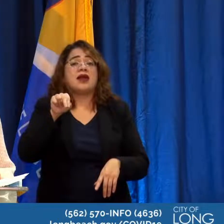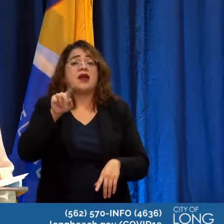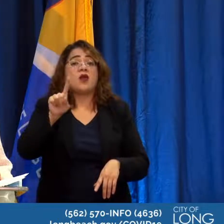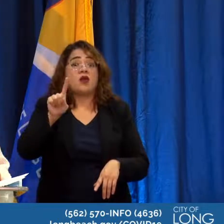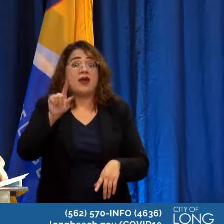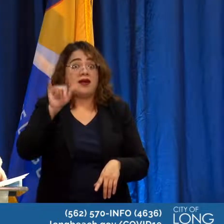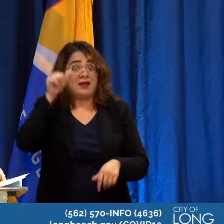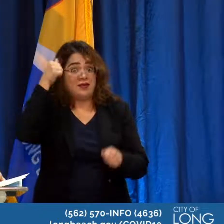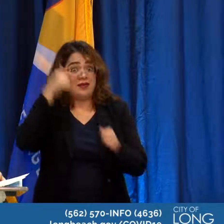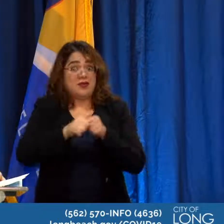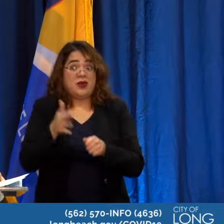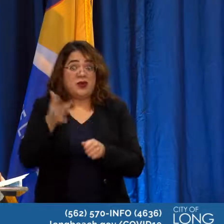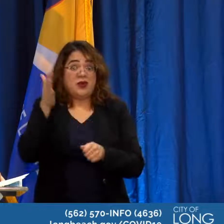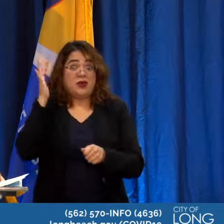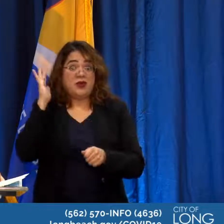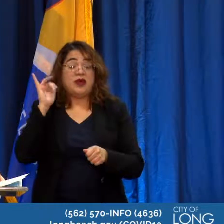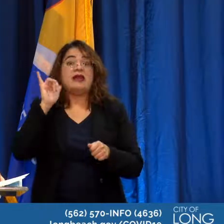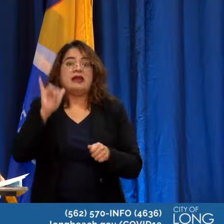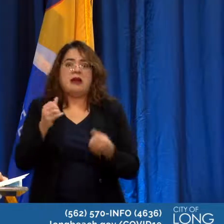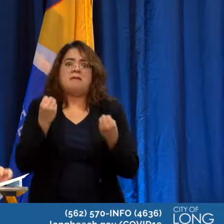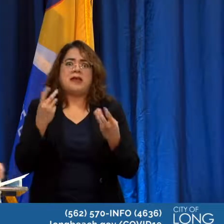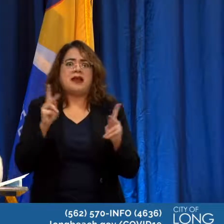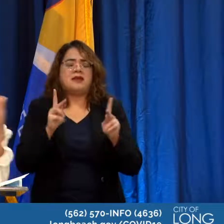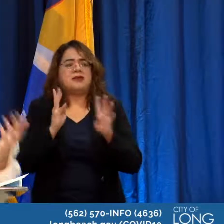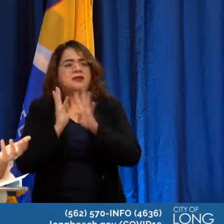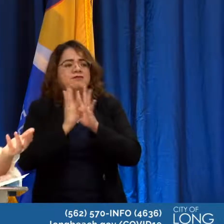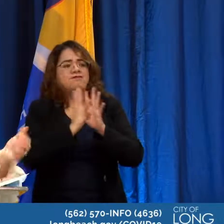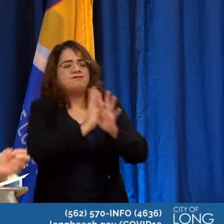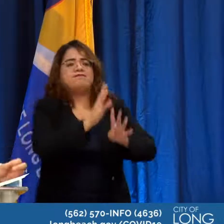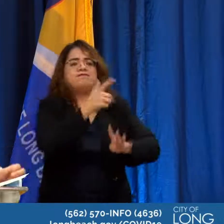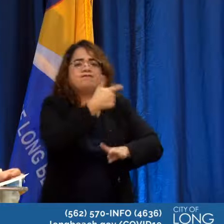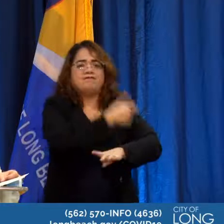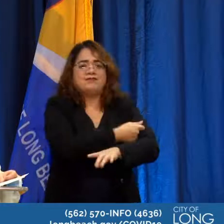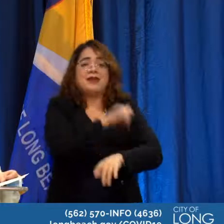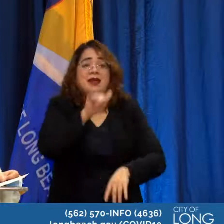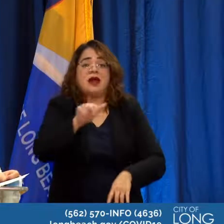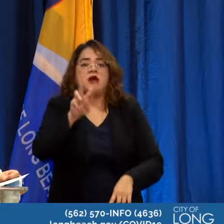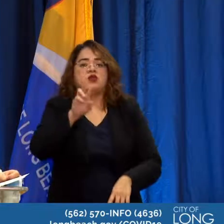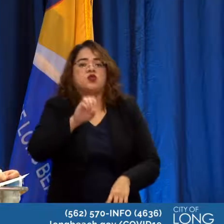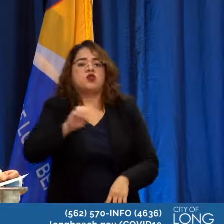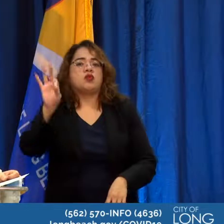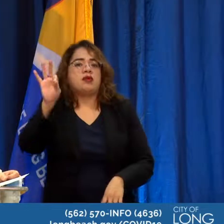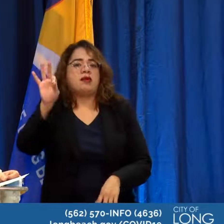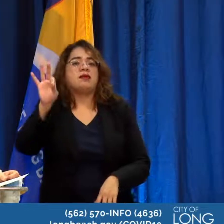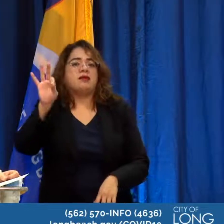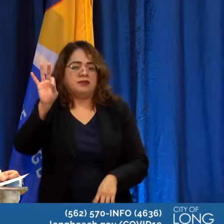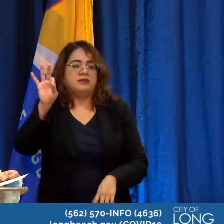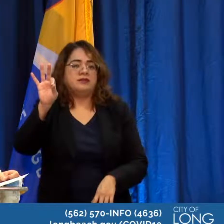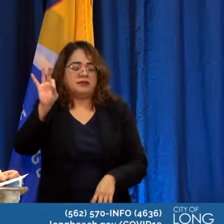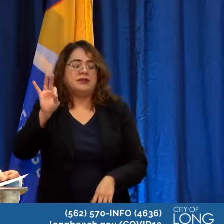vacunación masiva de miles de residentes de la ciudad en el 2009 en respuesta al